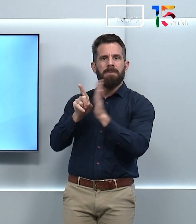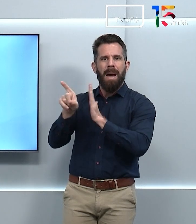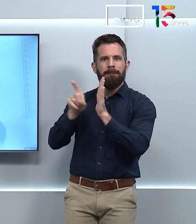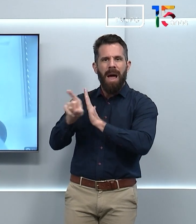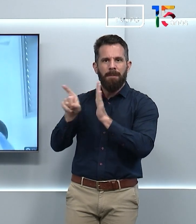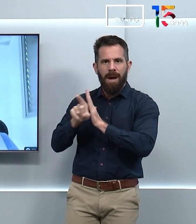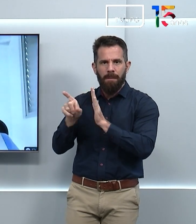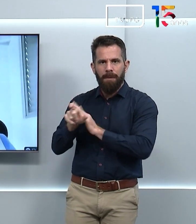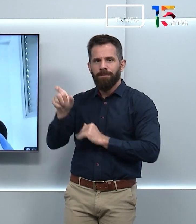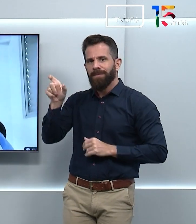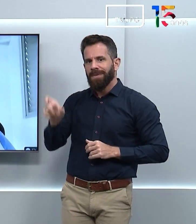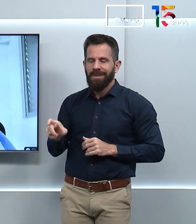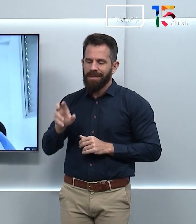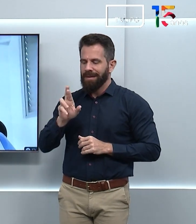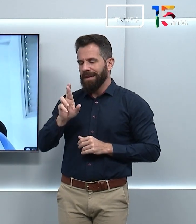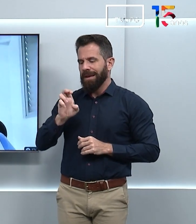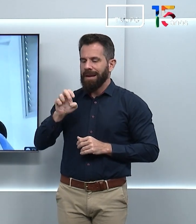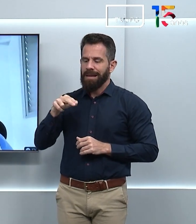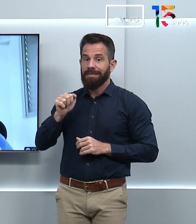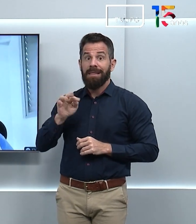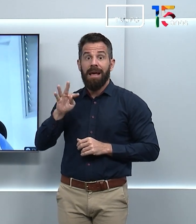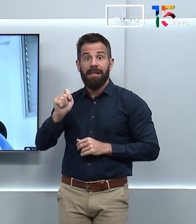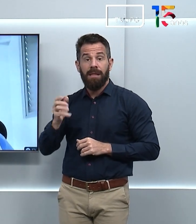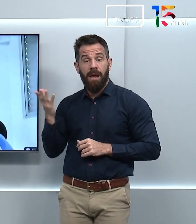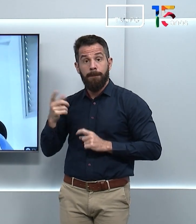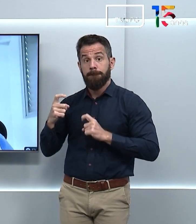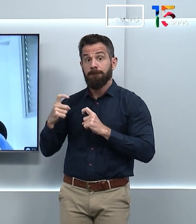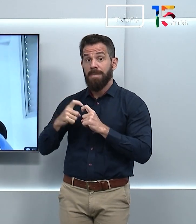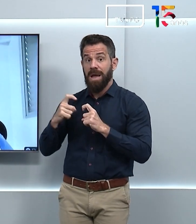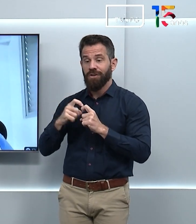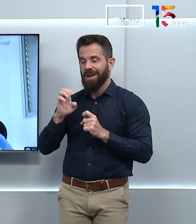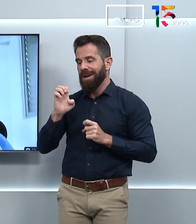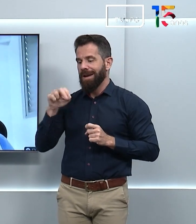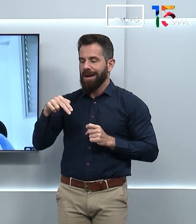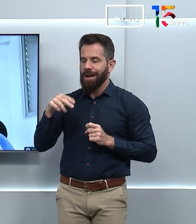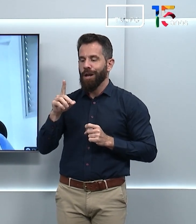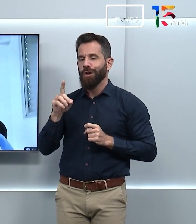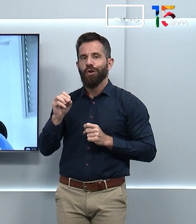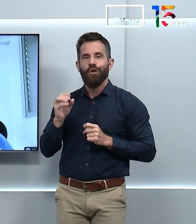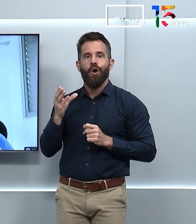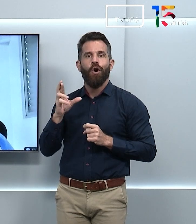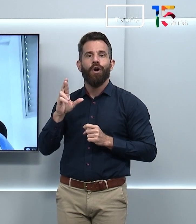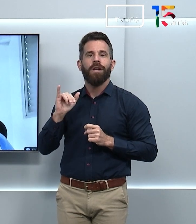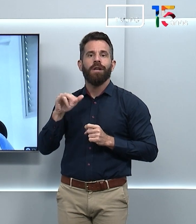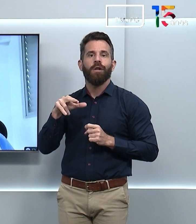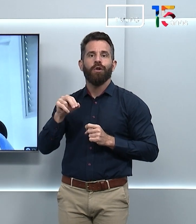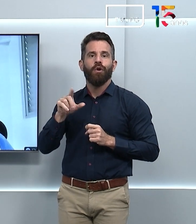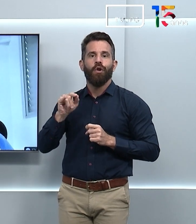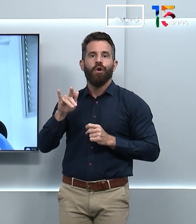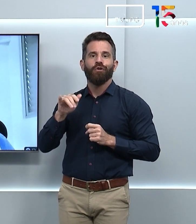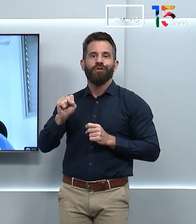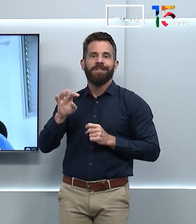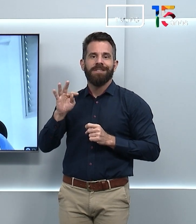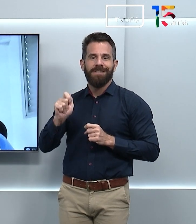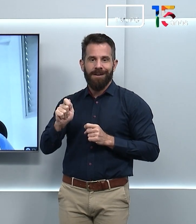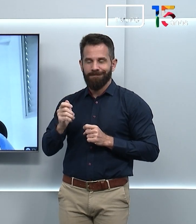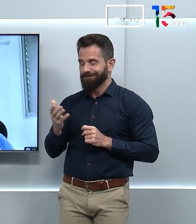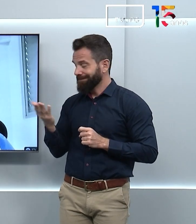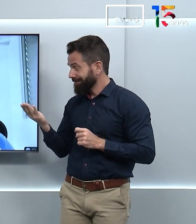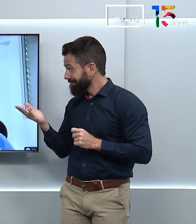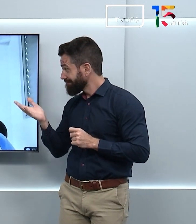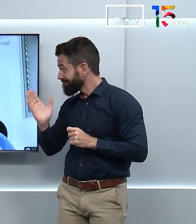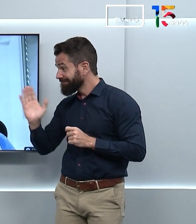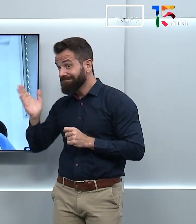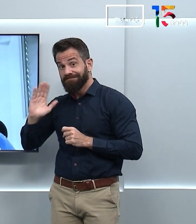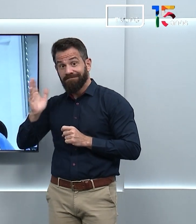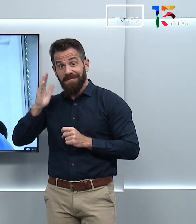com a Renata Machado, médica endocrinologista, que já aparece aqui de forma remota para conversar com a gente. Olá, doutora, muito obrigada pela